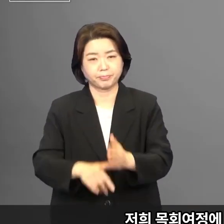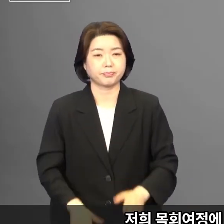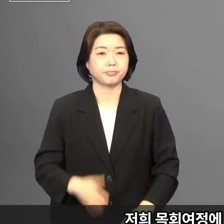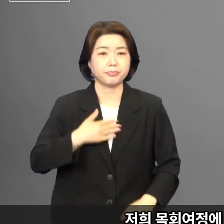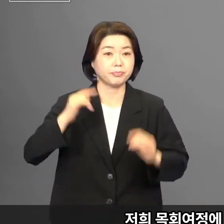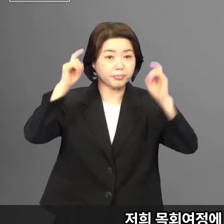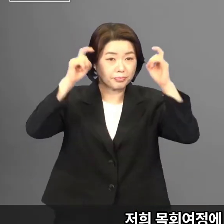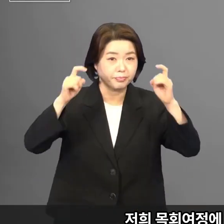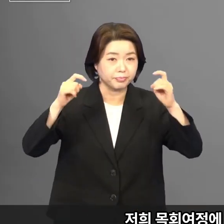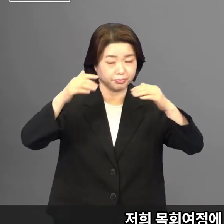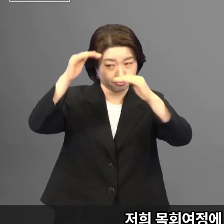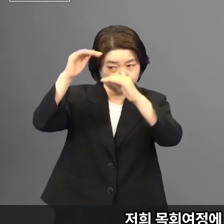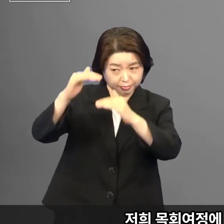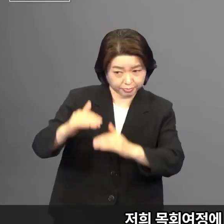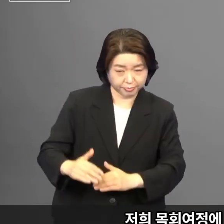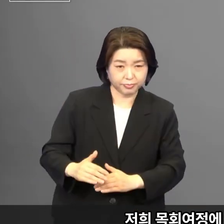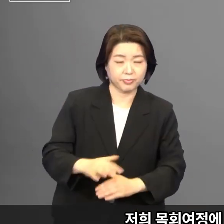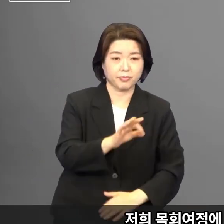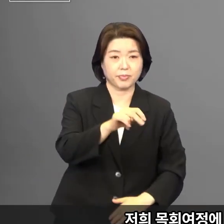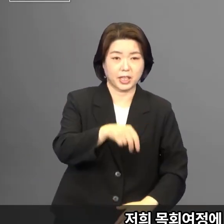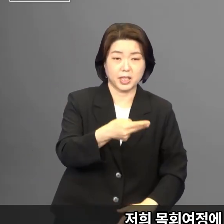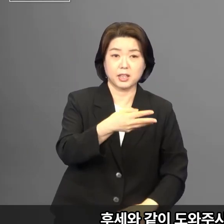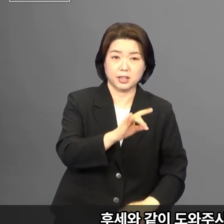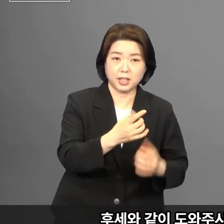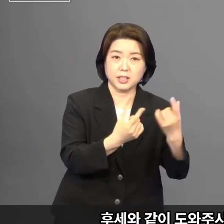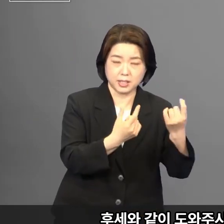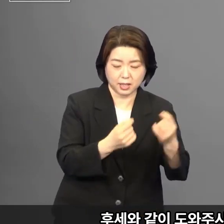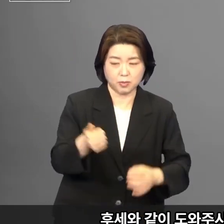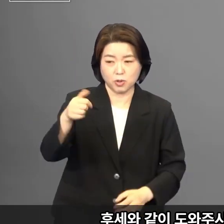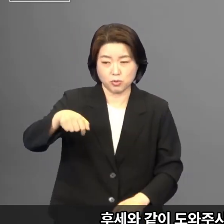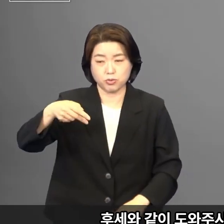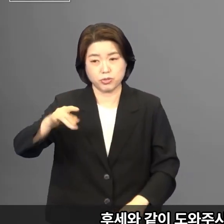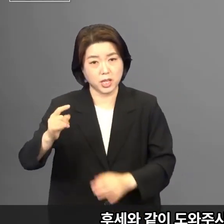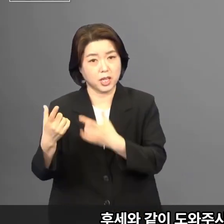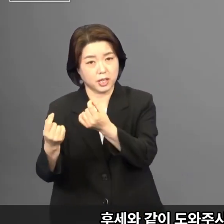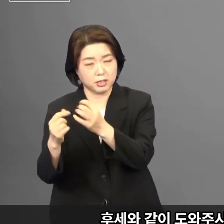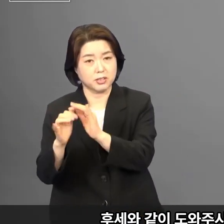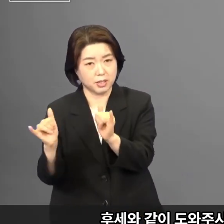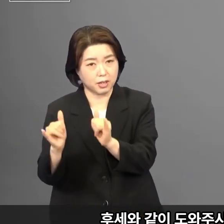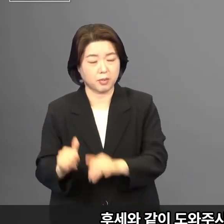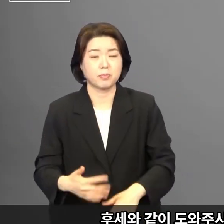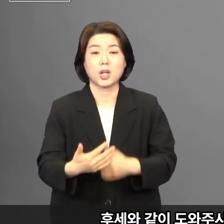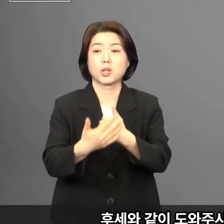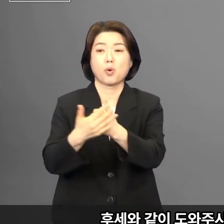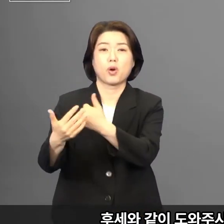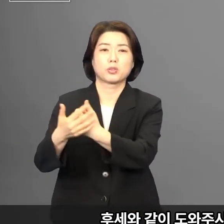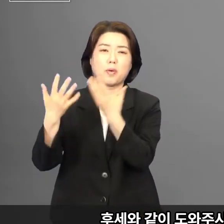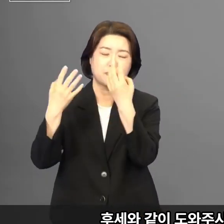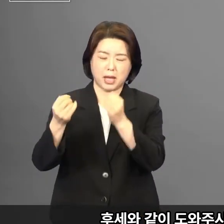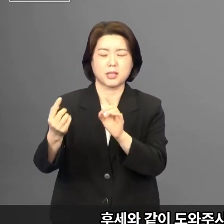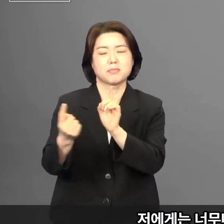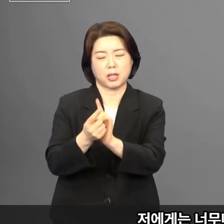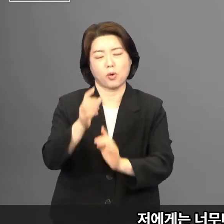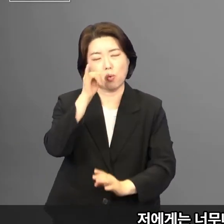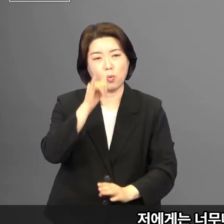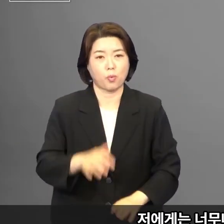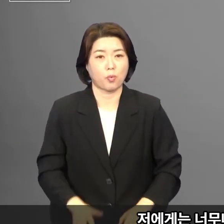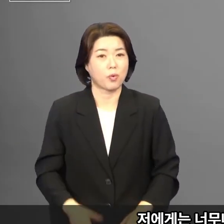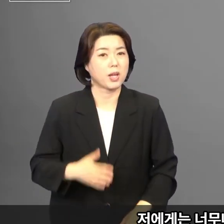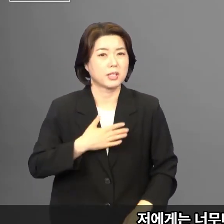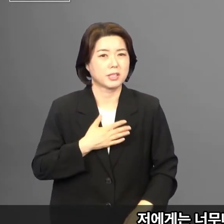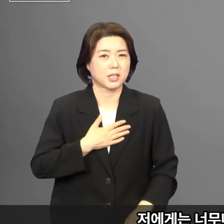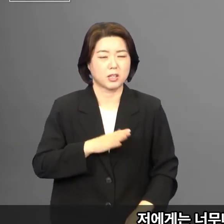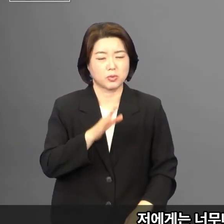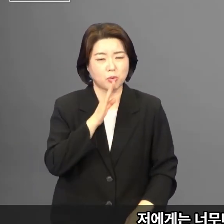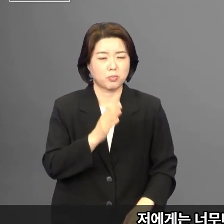정말 이때와 같은 사람, 후세와 같이 도와주시는 분들을 많이 만났습니다. 저에게는